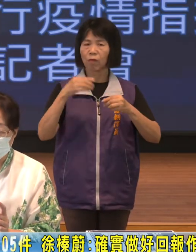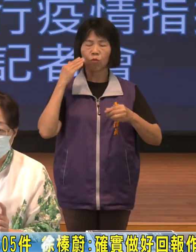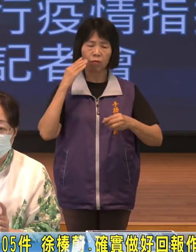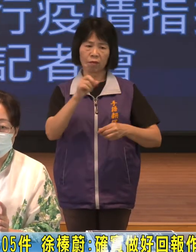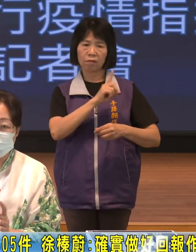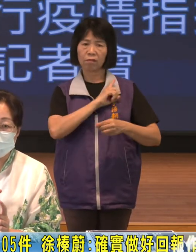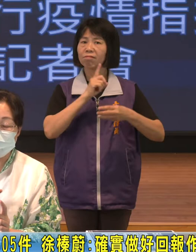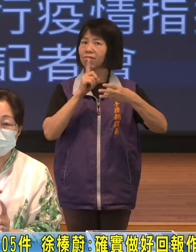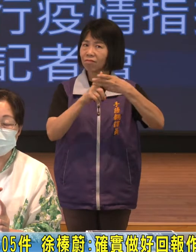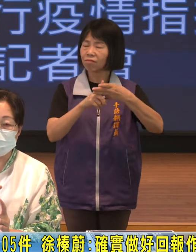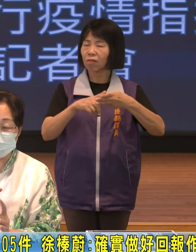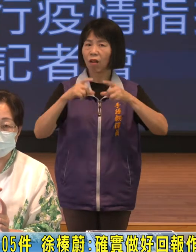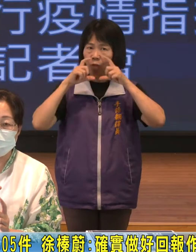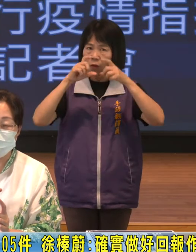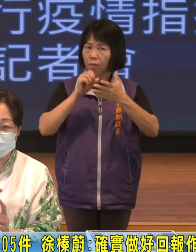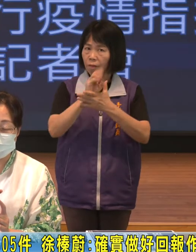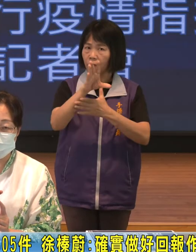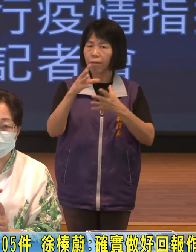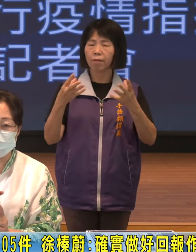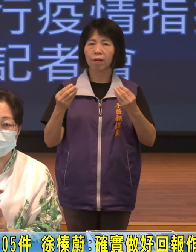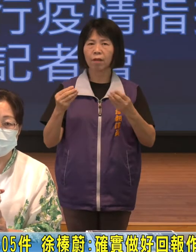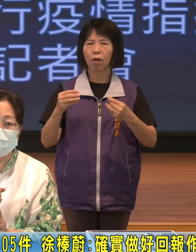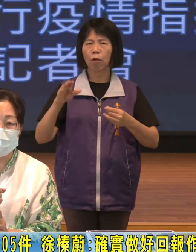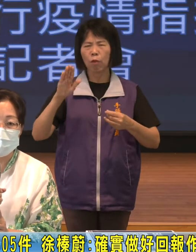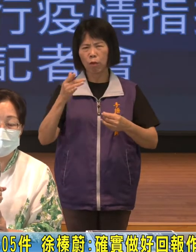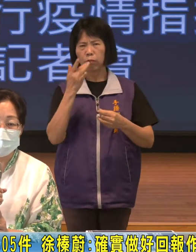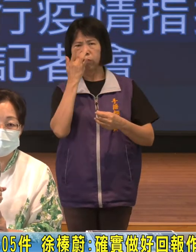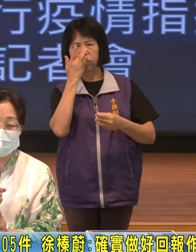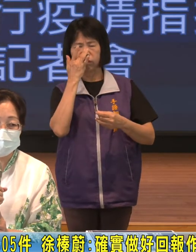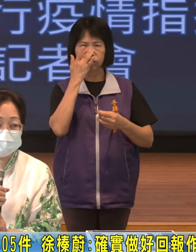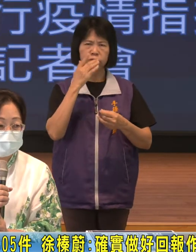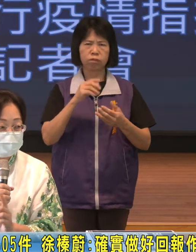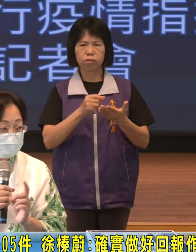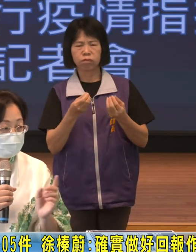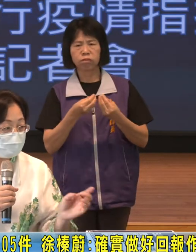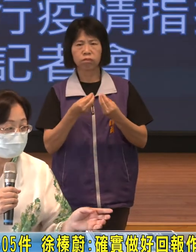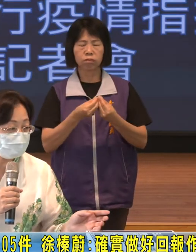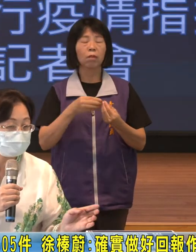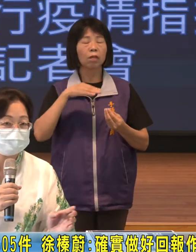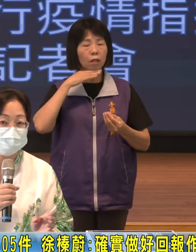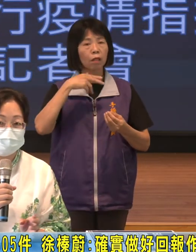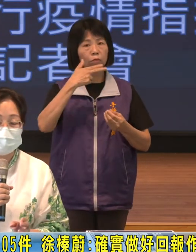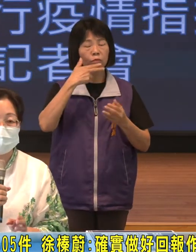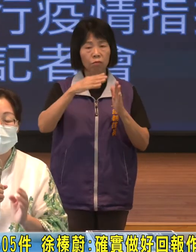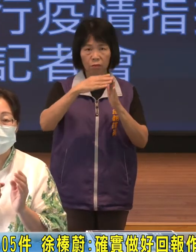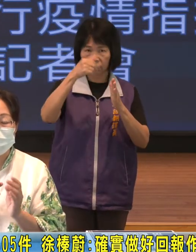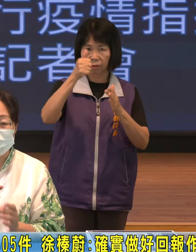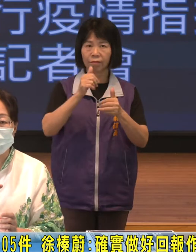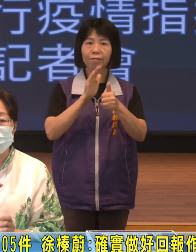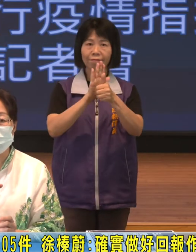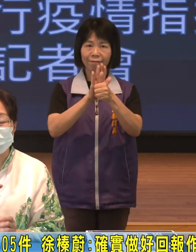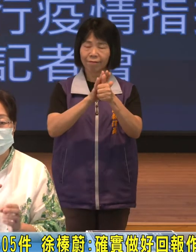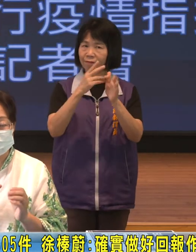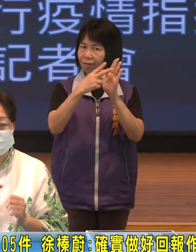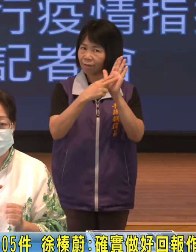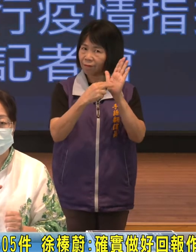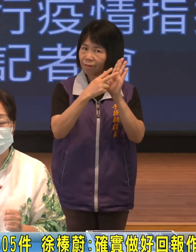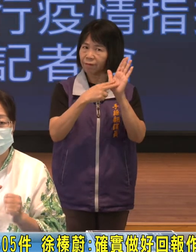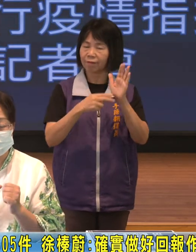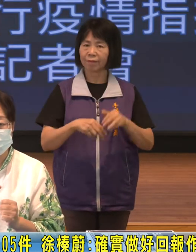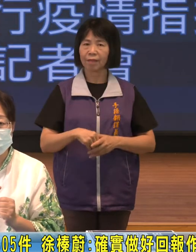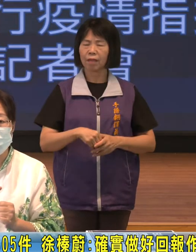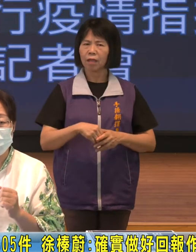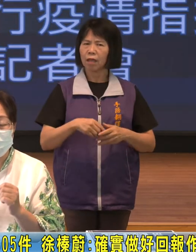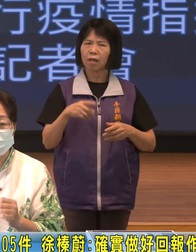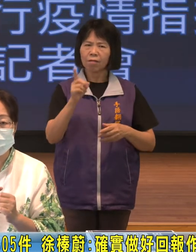主回报，或者是你不会做自主回报，这个部分等一下朱家祥局长会再跟大家说